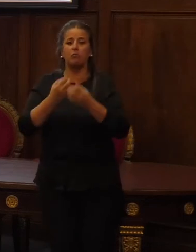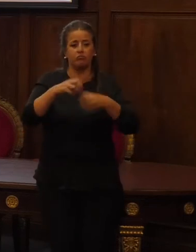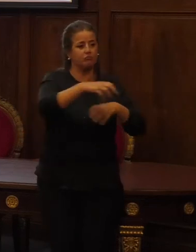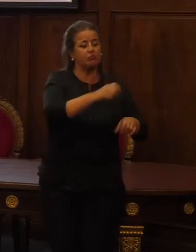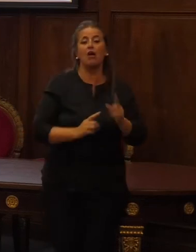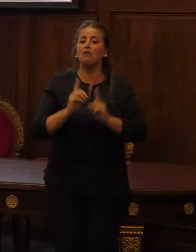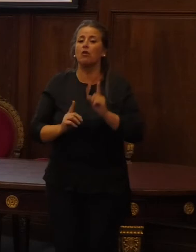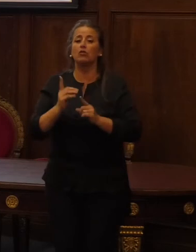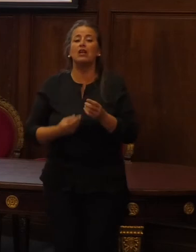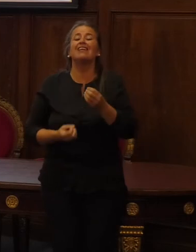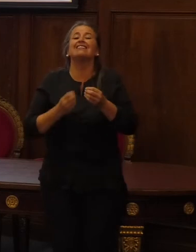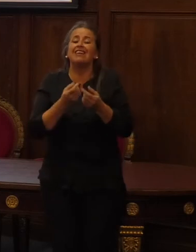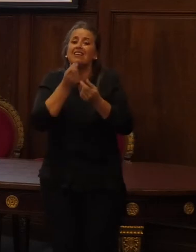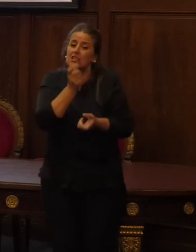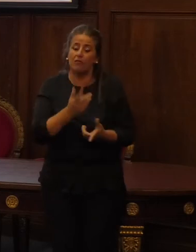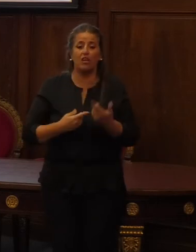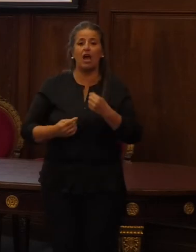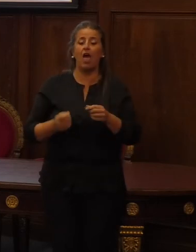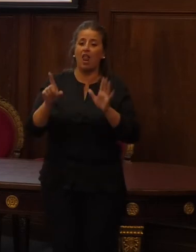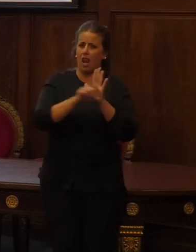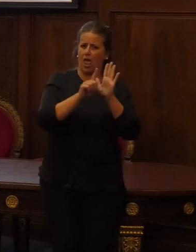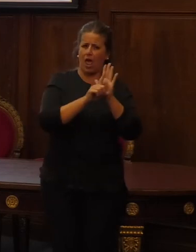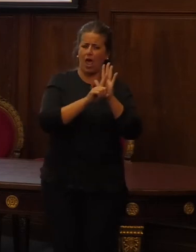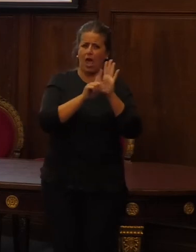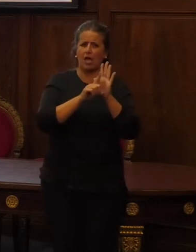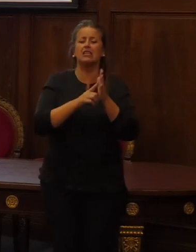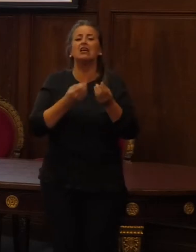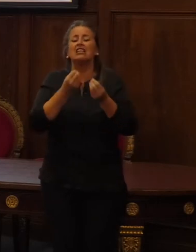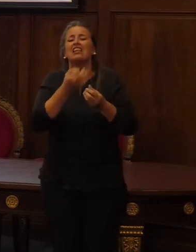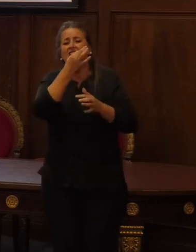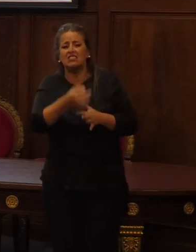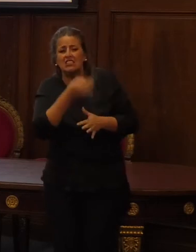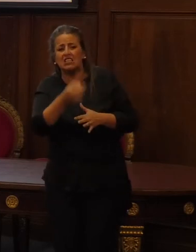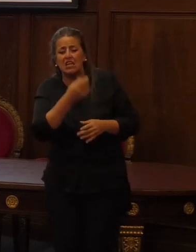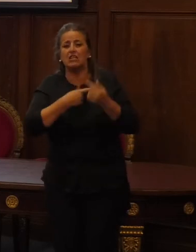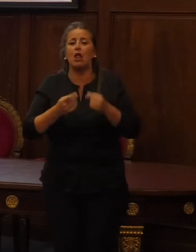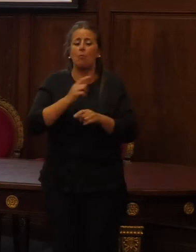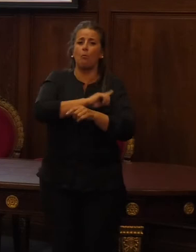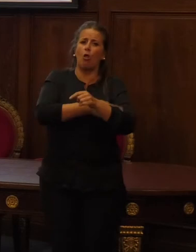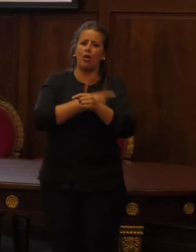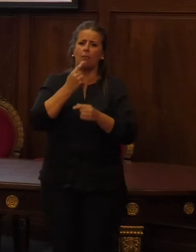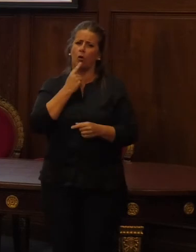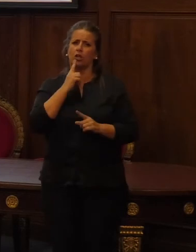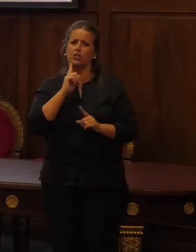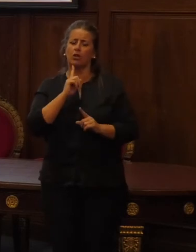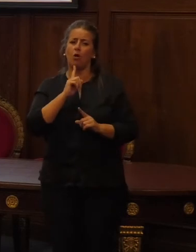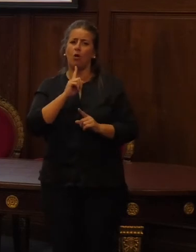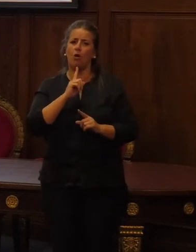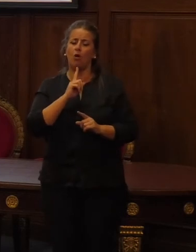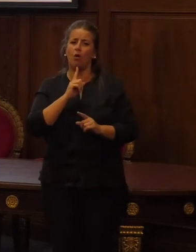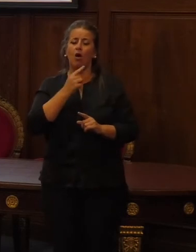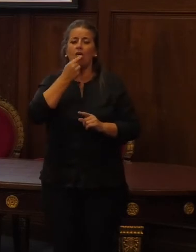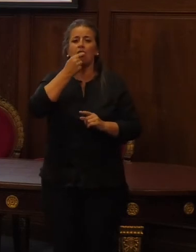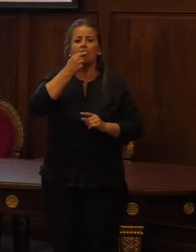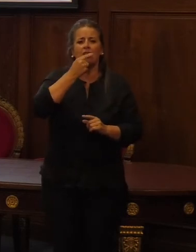nuevas significa una modificación de la ley orgánica universitaria y que eso traería aparejado que el poder político, a través